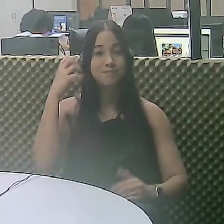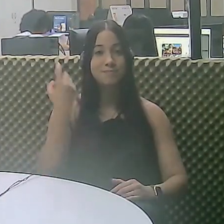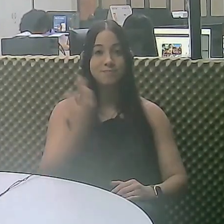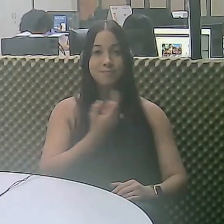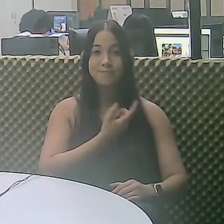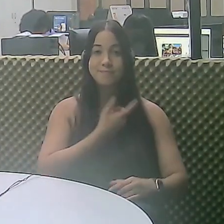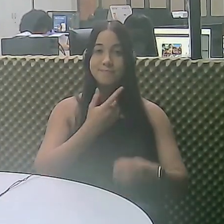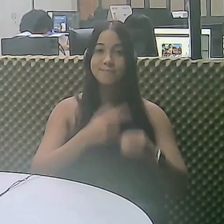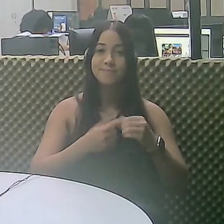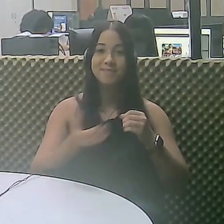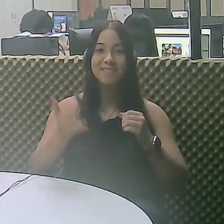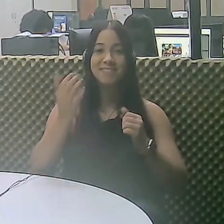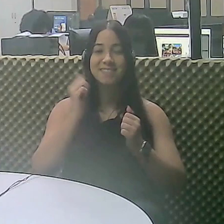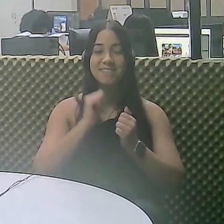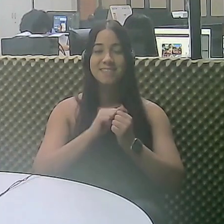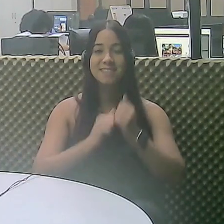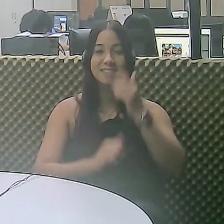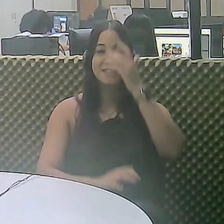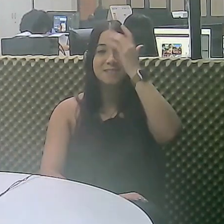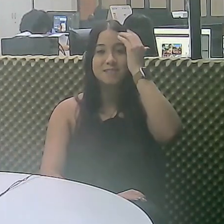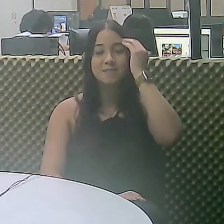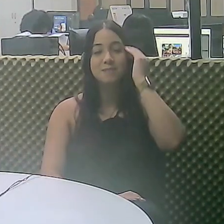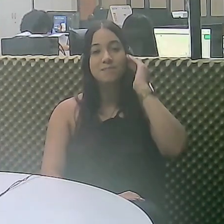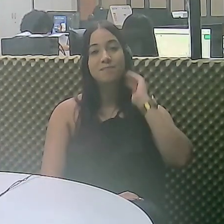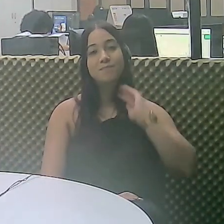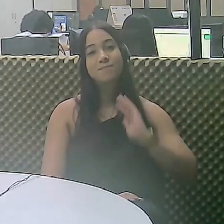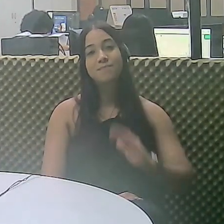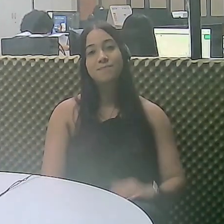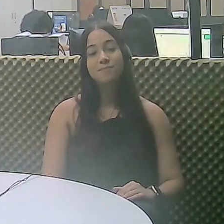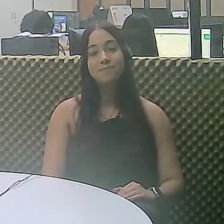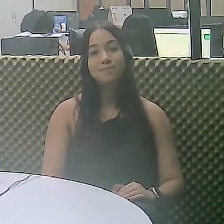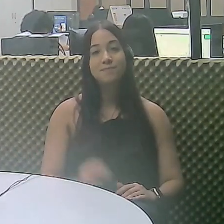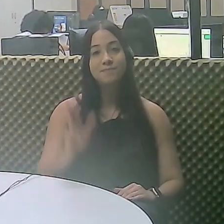Rádio nossa cidade vem com a gente